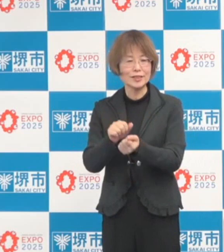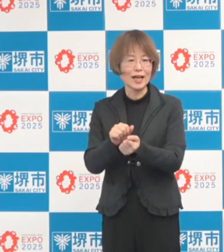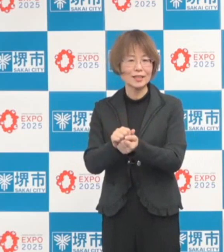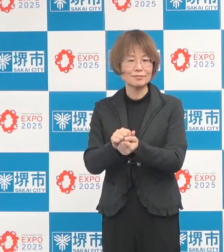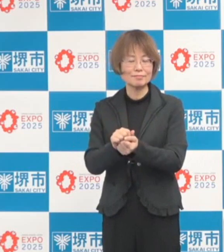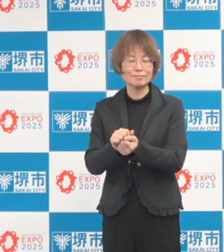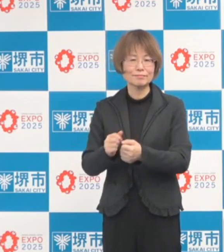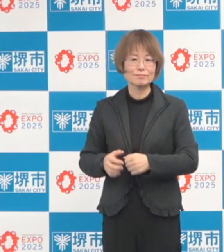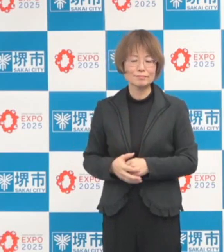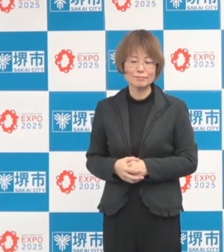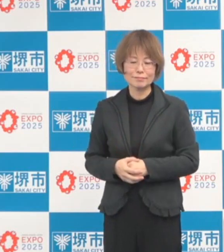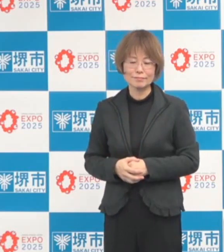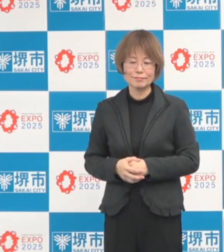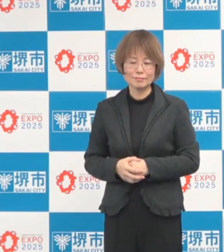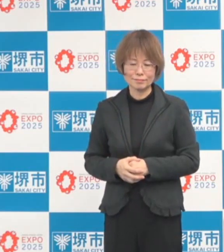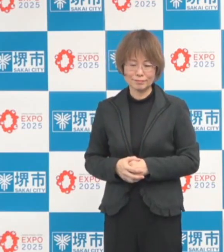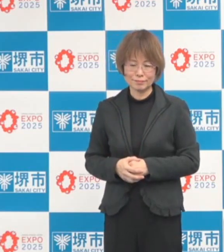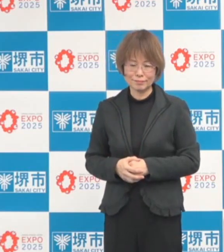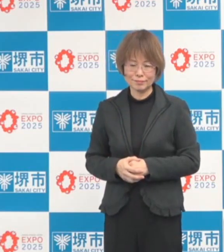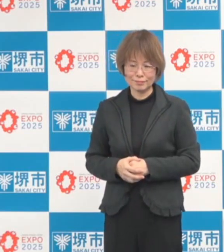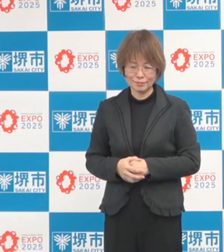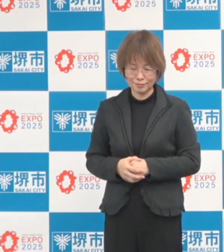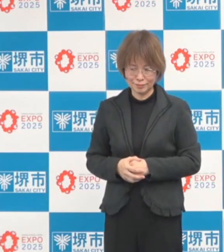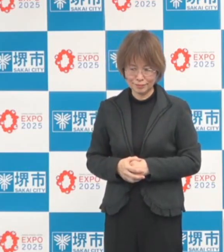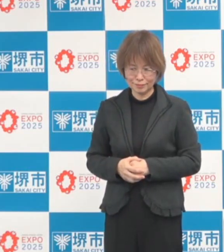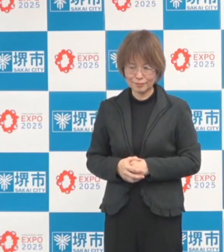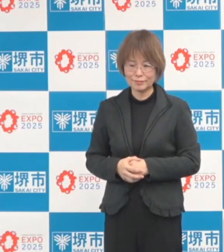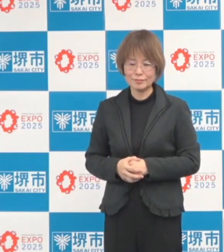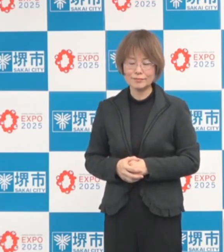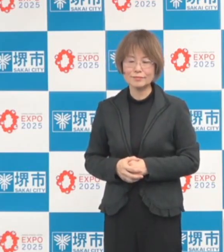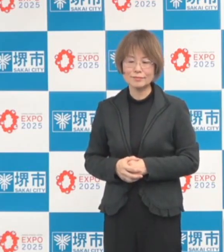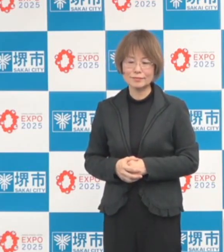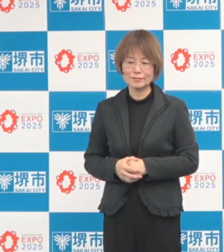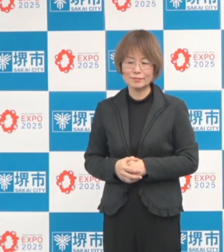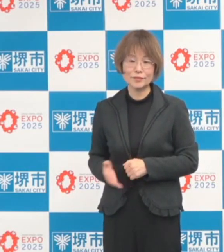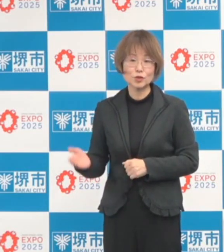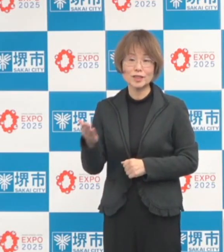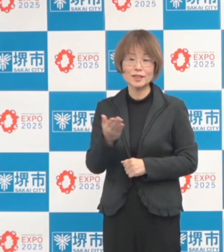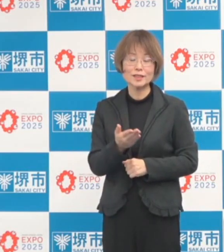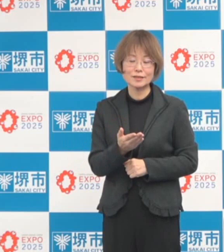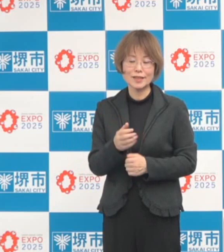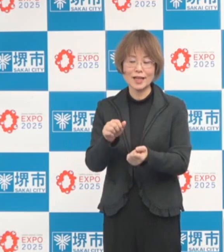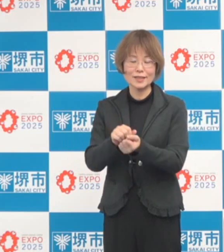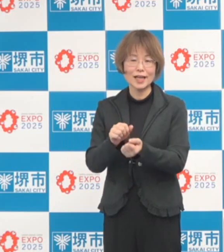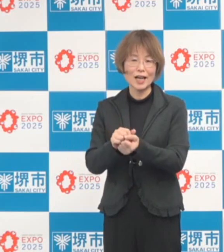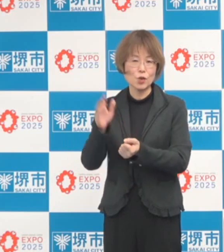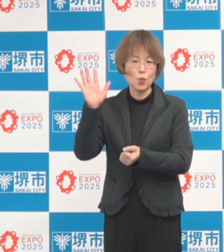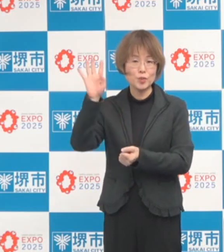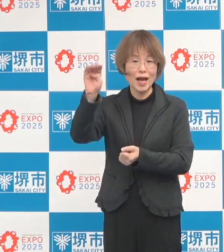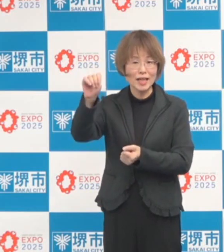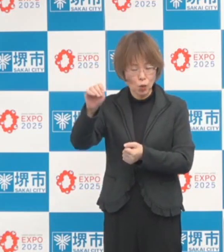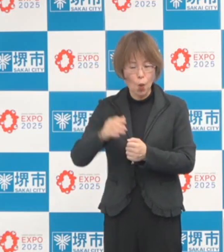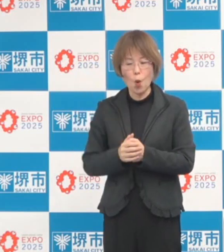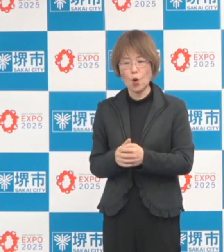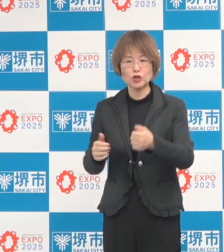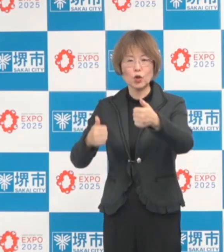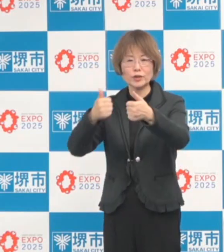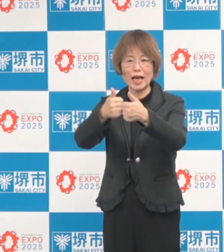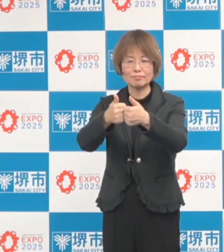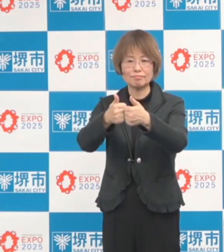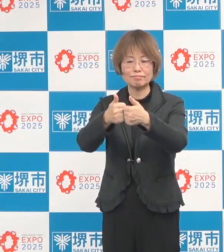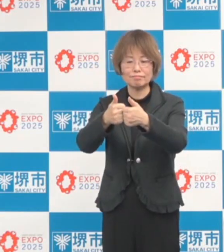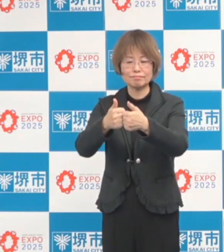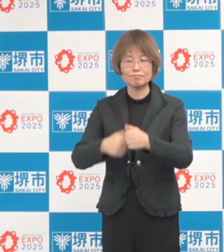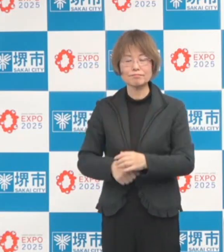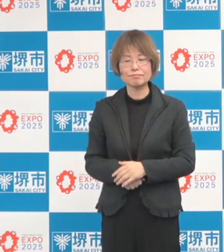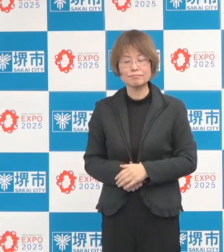主な施策のご紹介です。はい、続きまして、社会の未来への挑戦の部